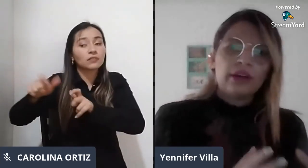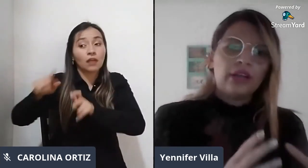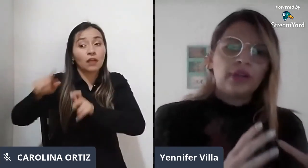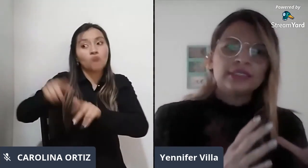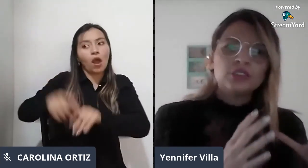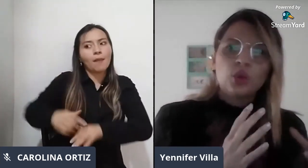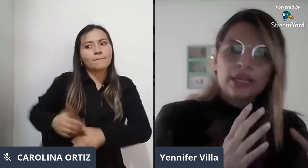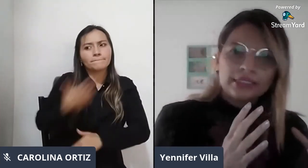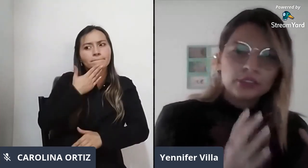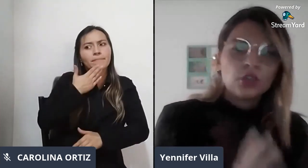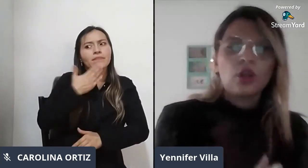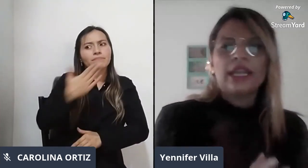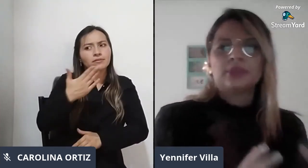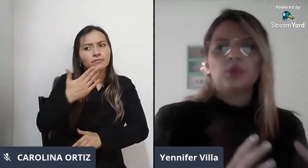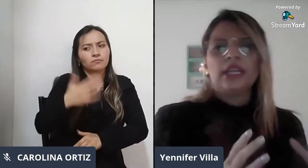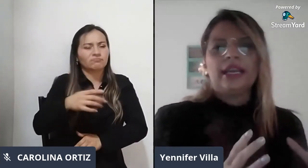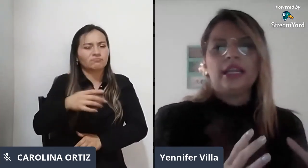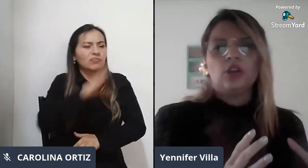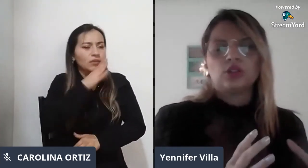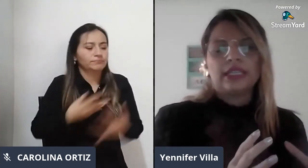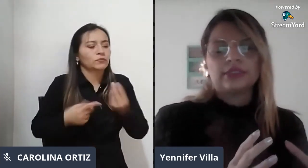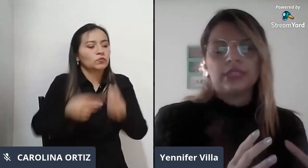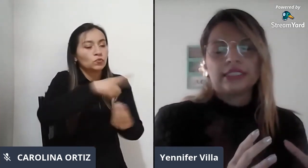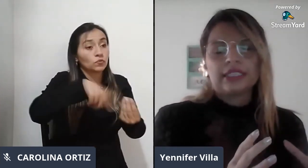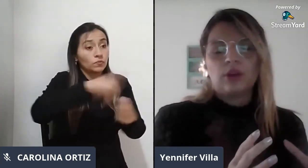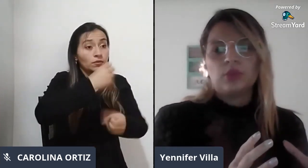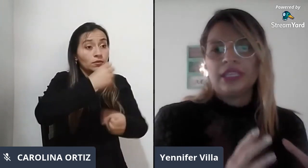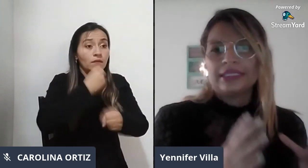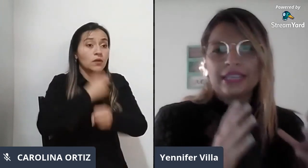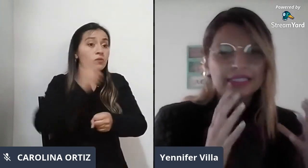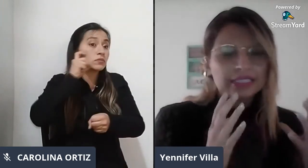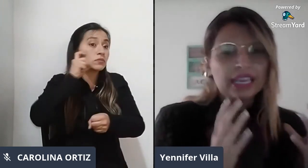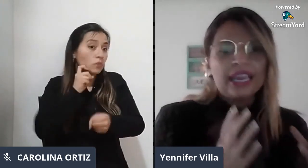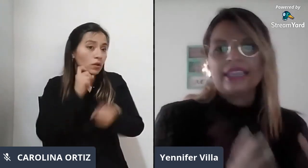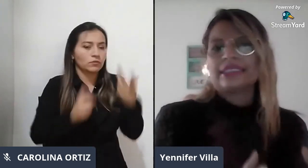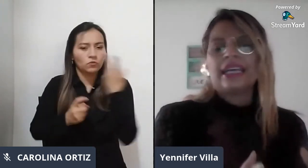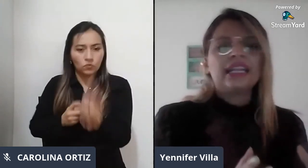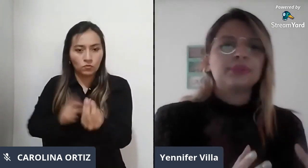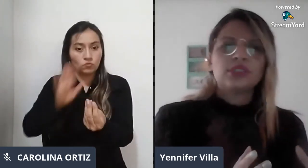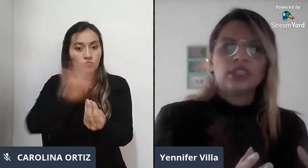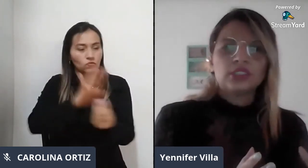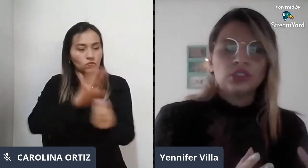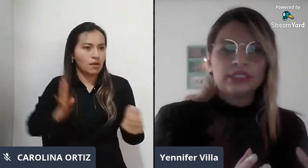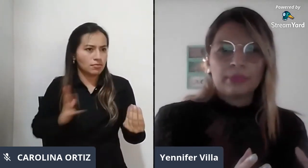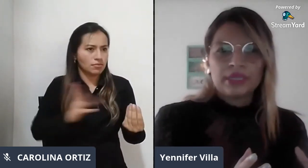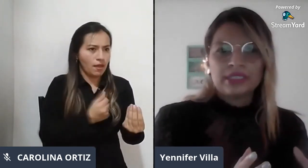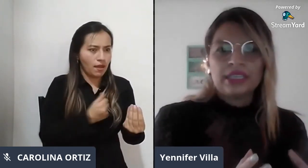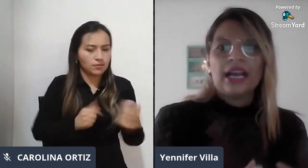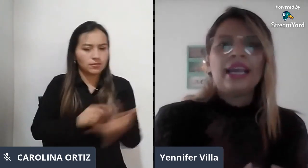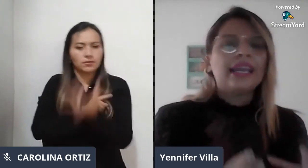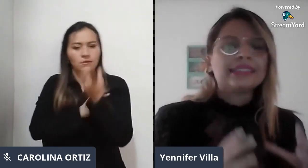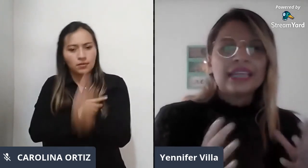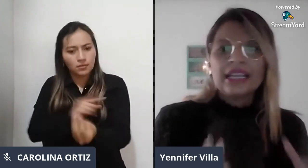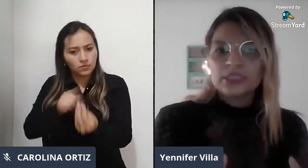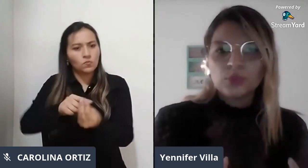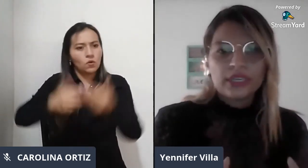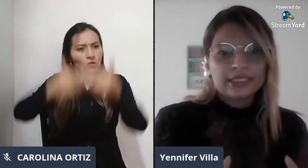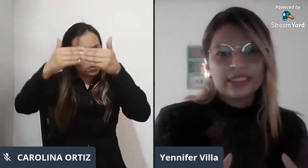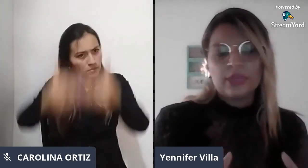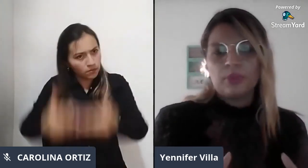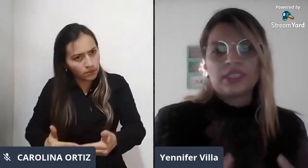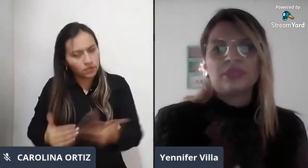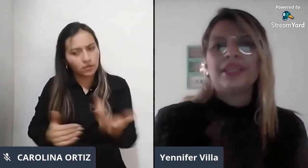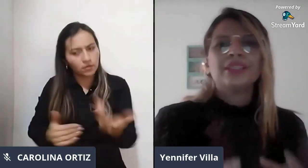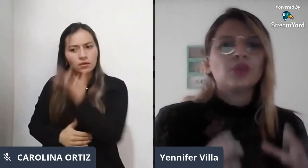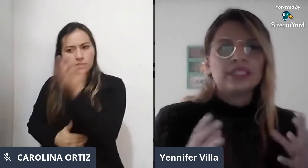de las trabajadoras sexuales, todas la comunidad trans, están las personas con discapacidad, están las mujeres